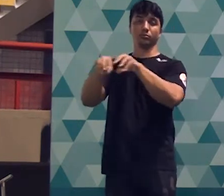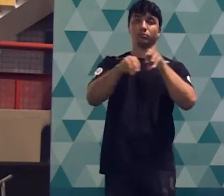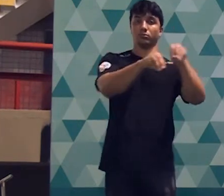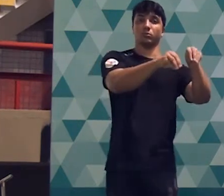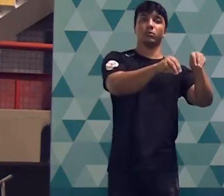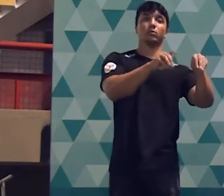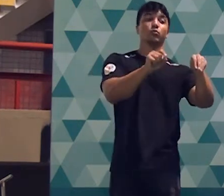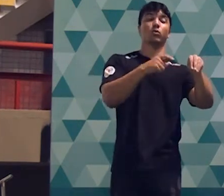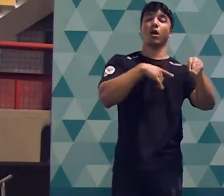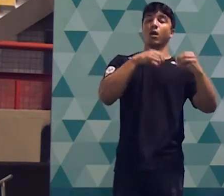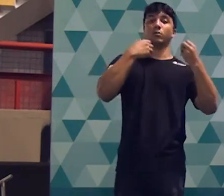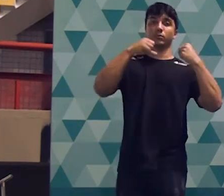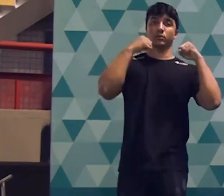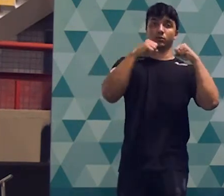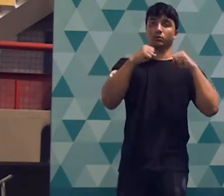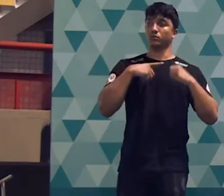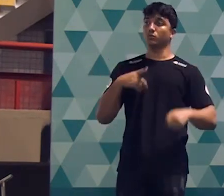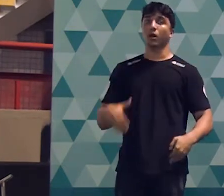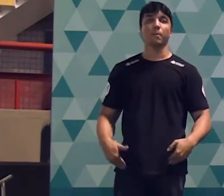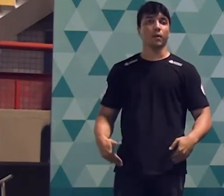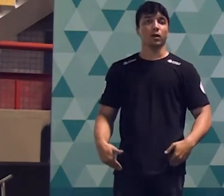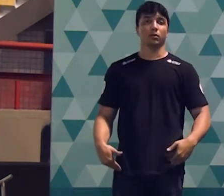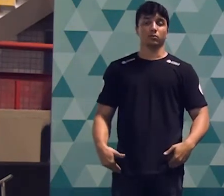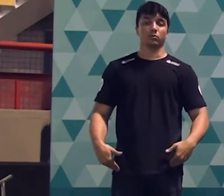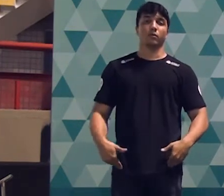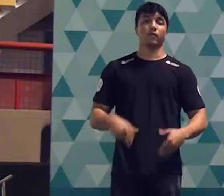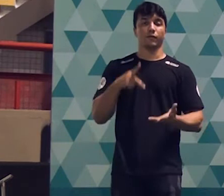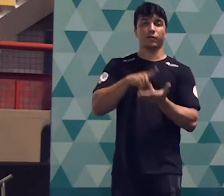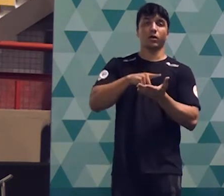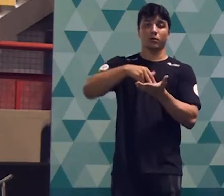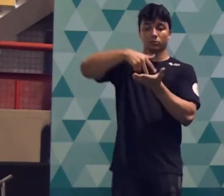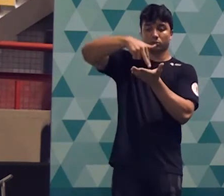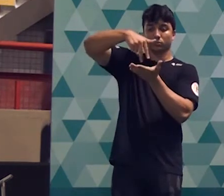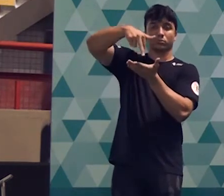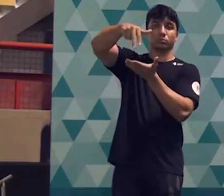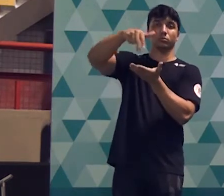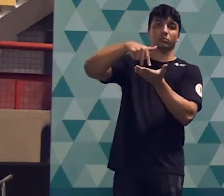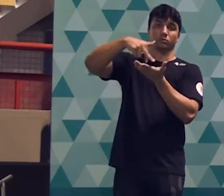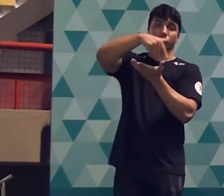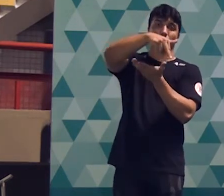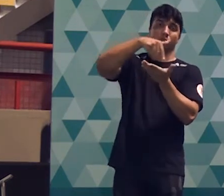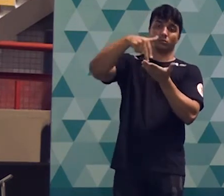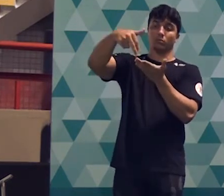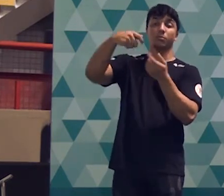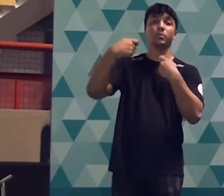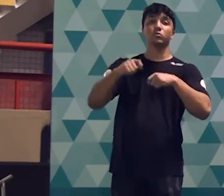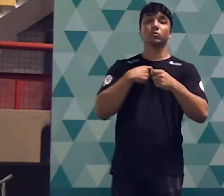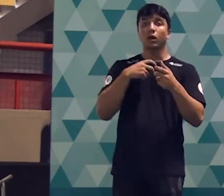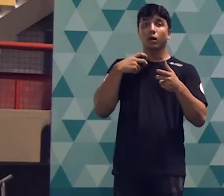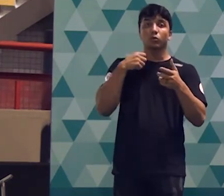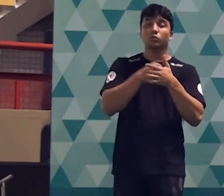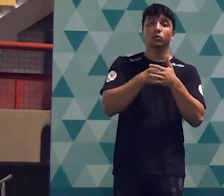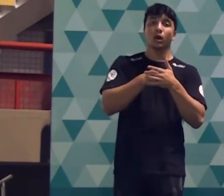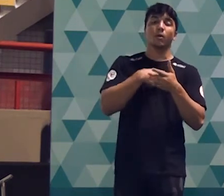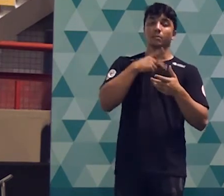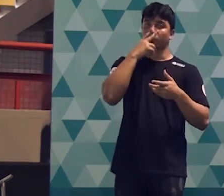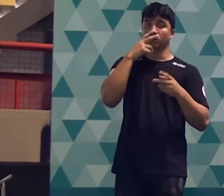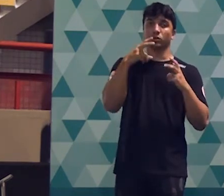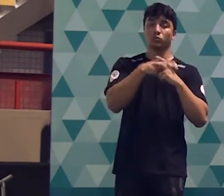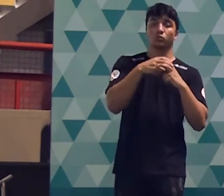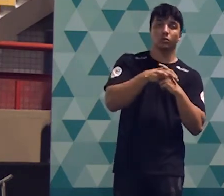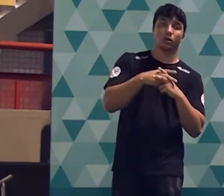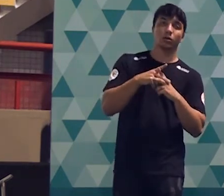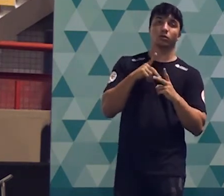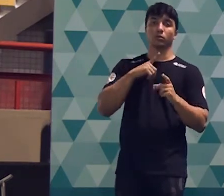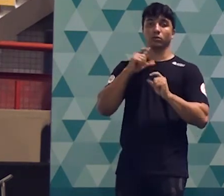Com isso ela exercita nem que seja as pernas. Mas para conseguir esse outro lugar para morar, ela tinha que lutar. Aí vem